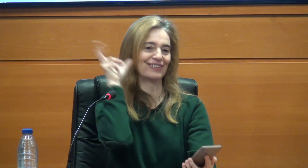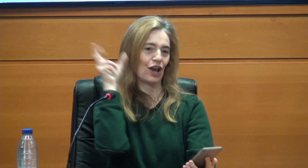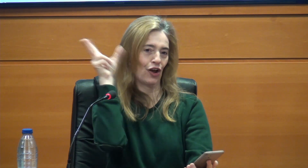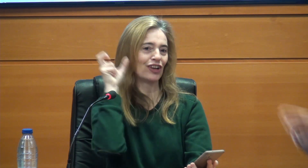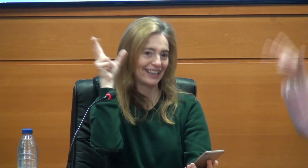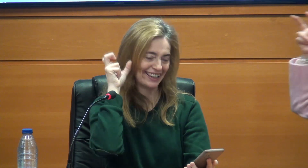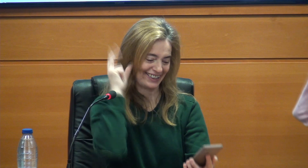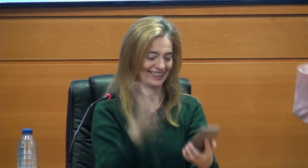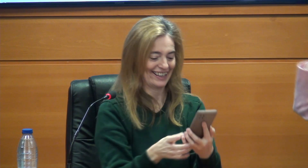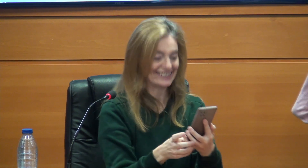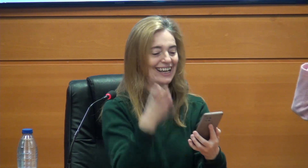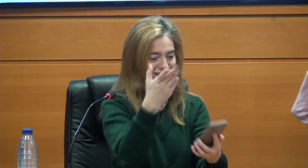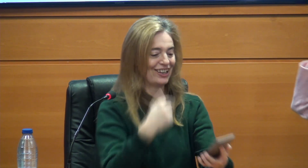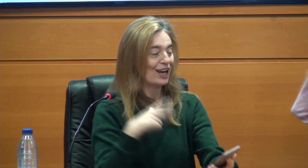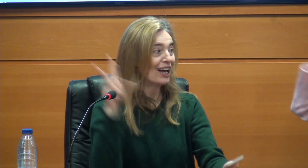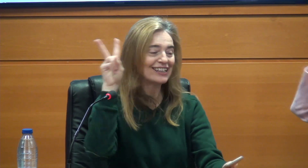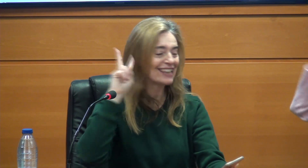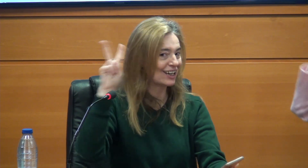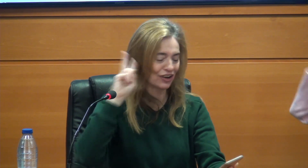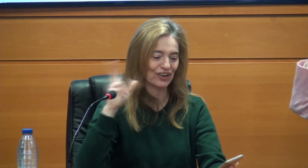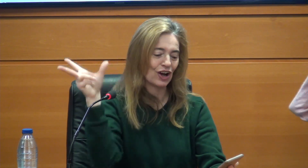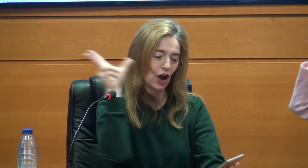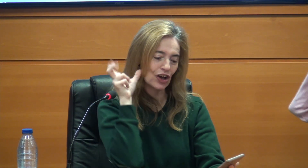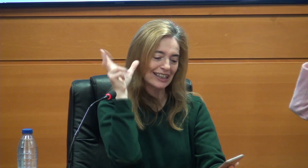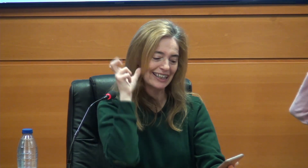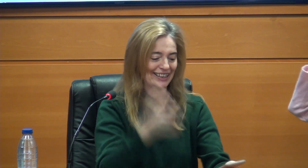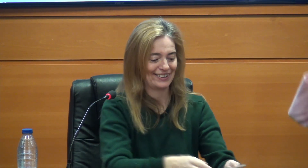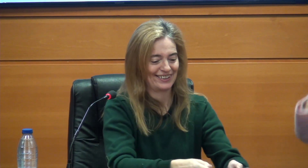sí efectivamente oír es así